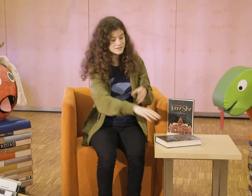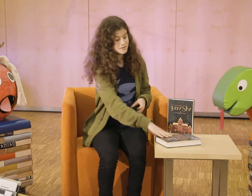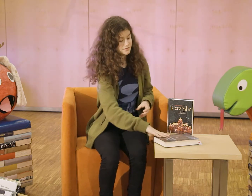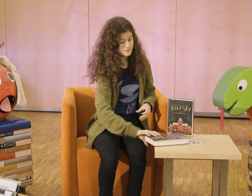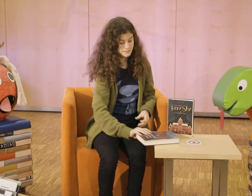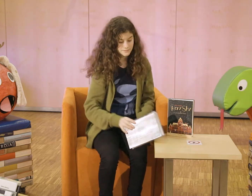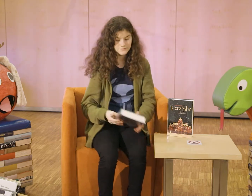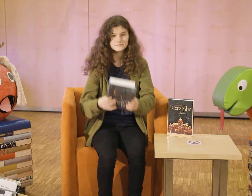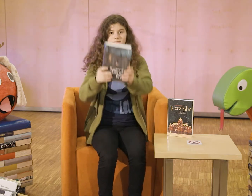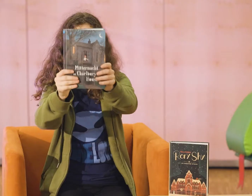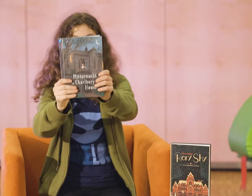zweite ist eine geistergeschichte